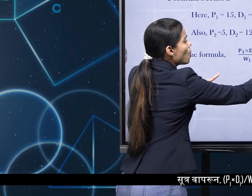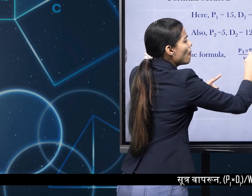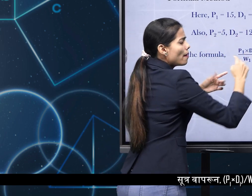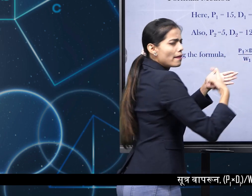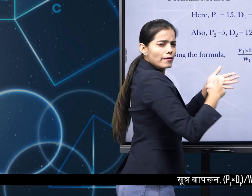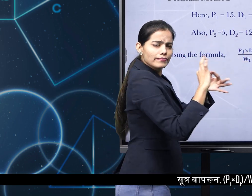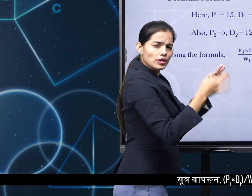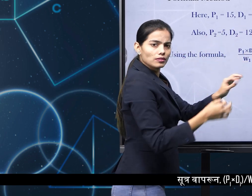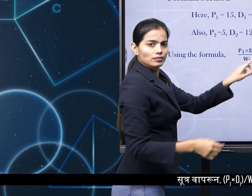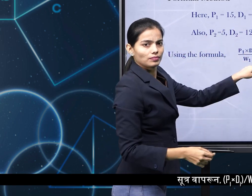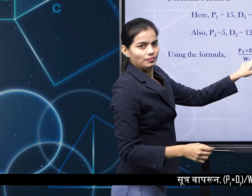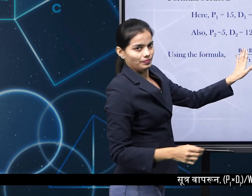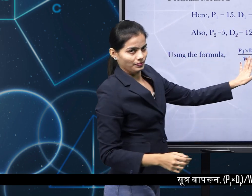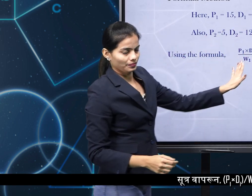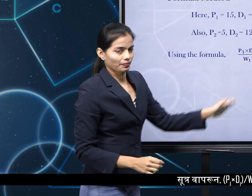W2